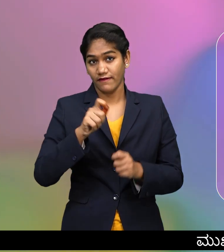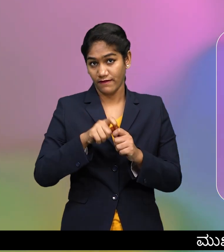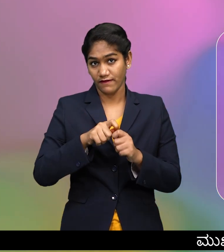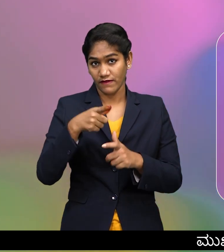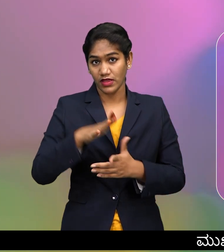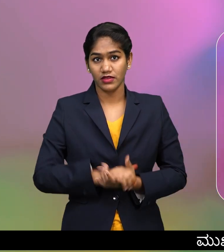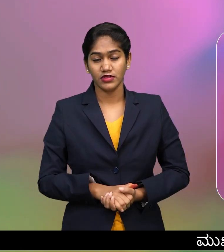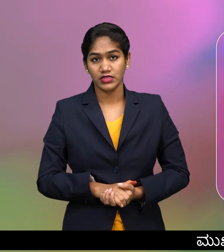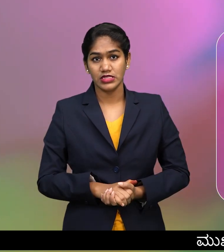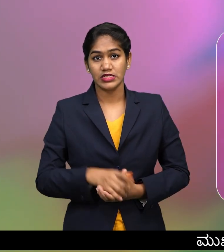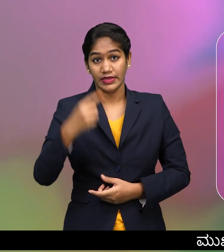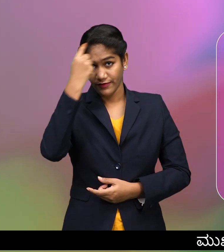ಮುಖದ ಅಭಿವ್ಯಕ್ತಿ,